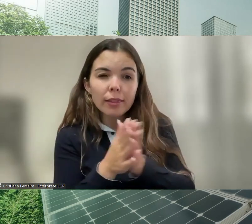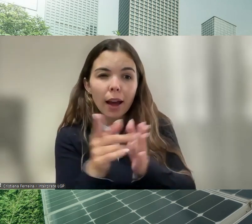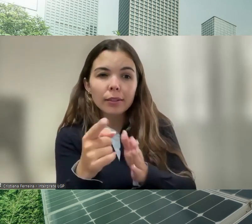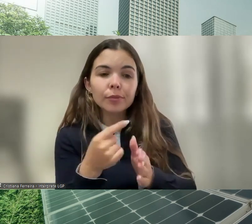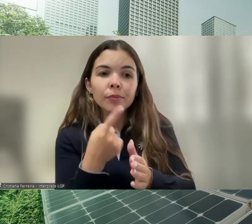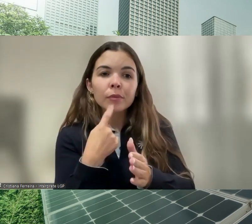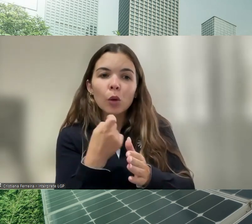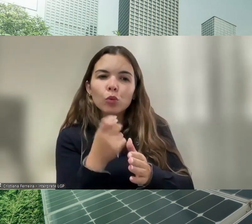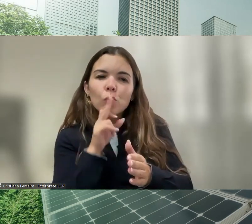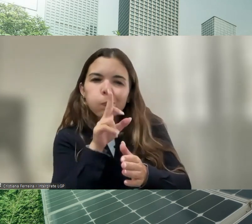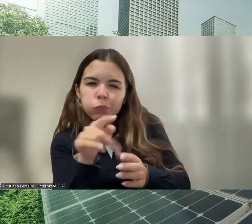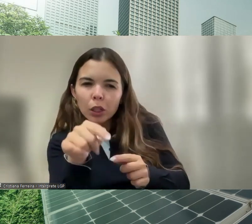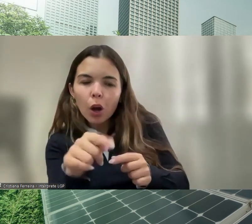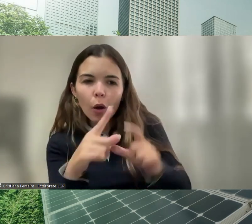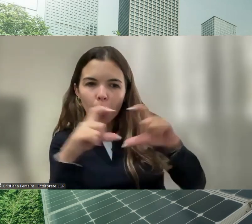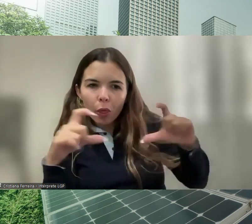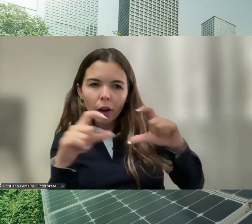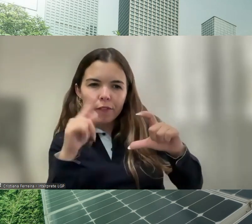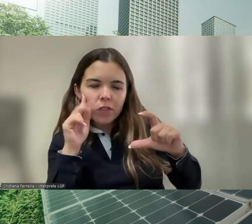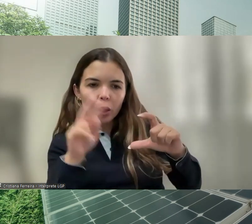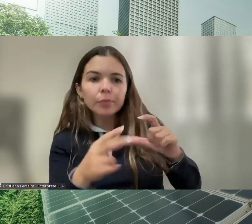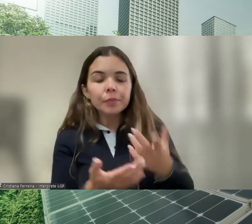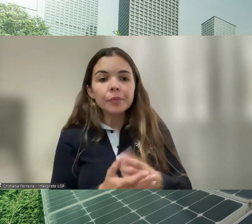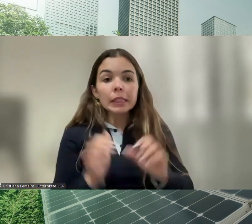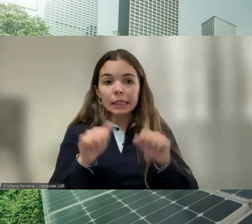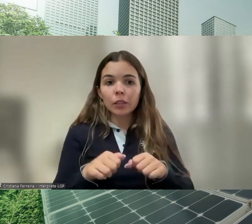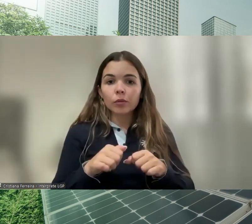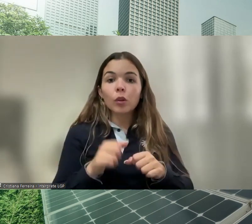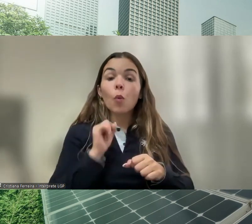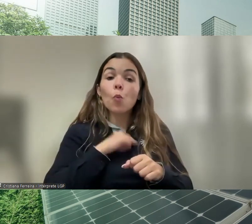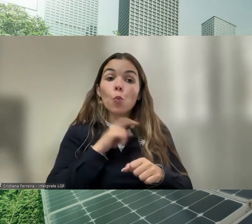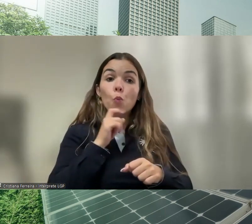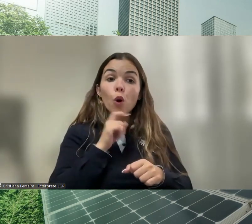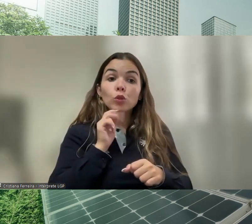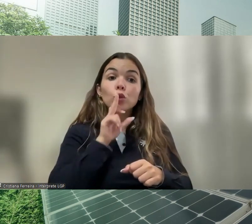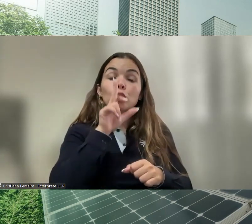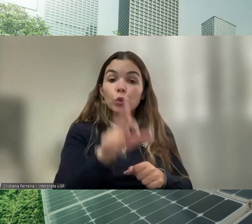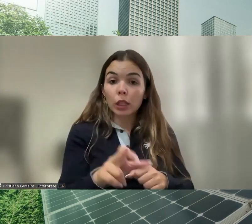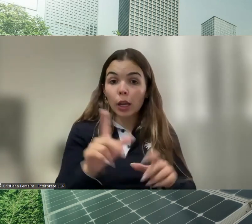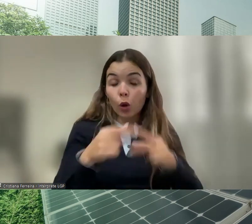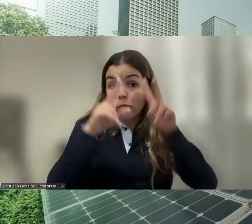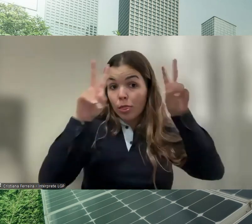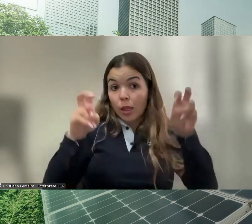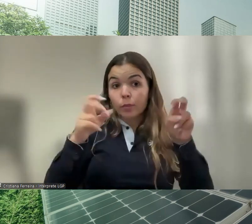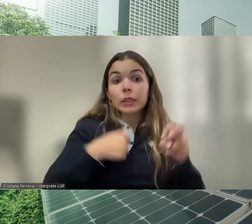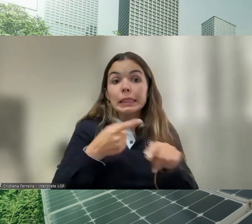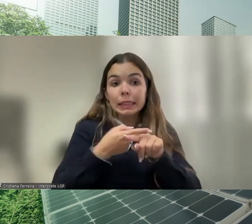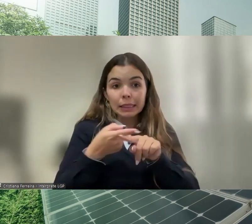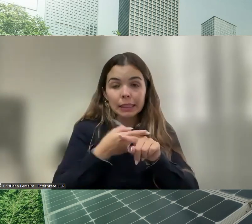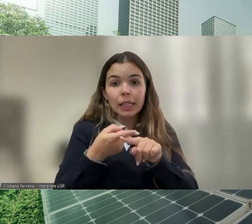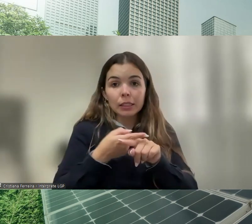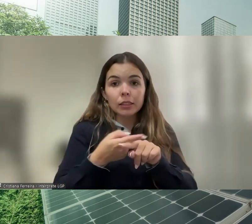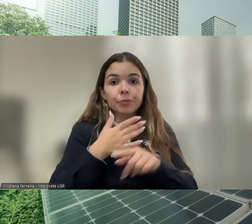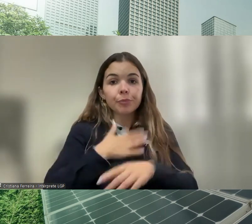a questão posso, que viu, posso sim, já, vou começar já por aí, sim. Posso já responder porque isto é um tópico também que é bastante interessante para nós.